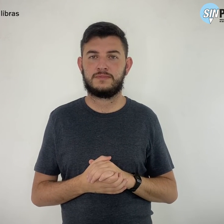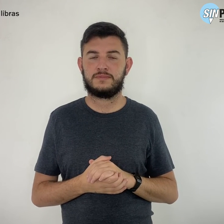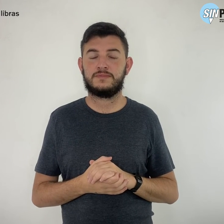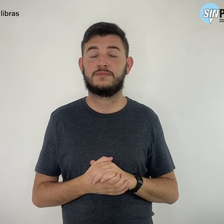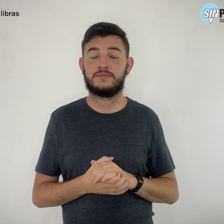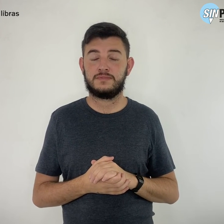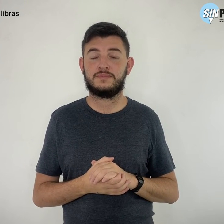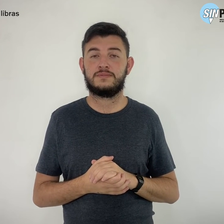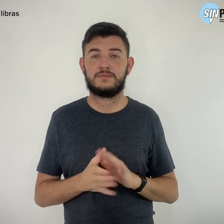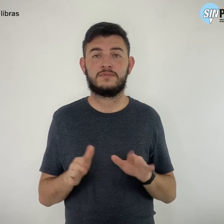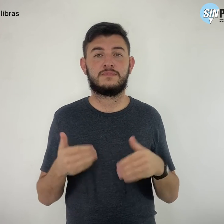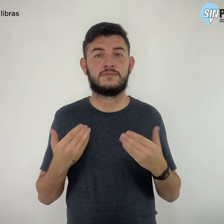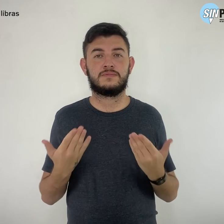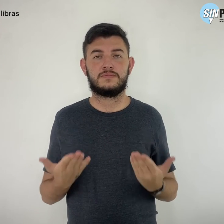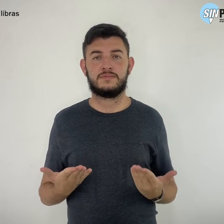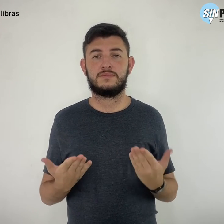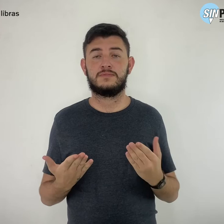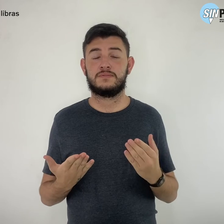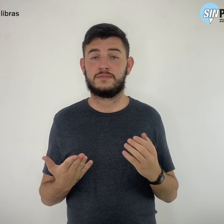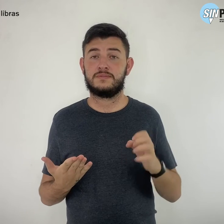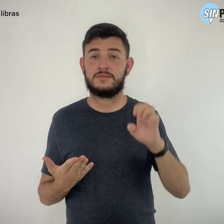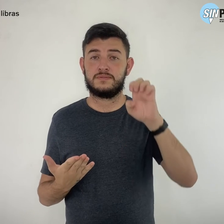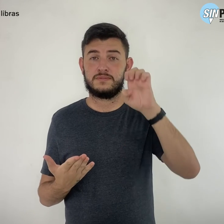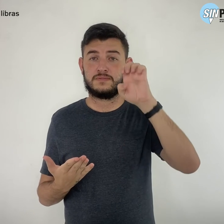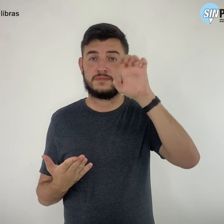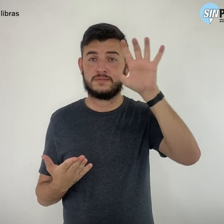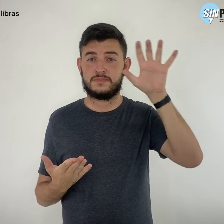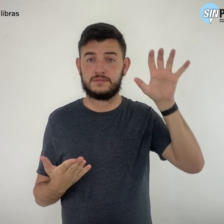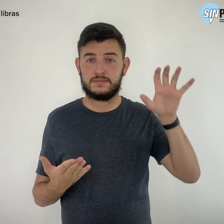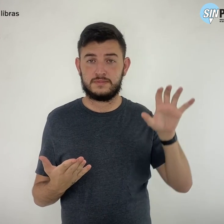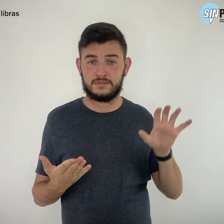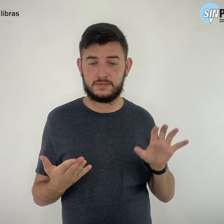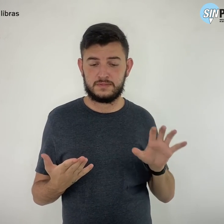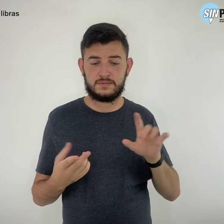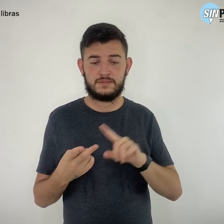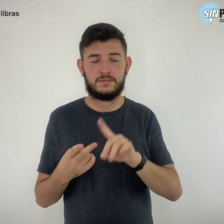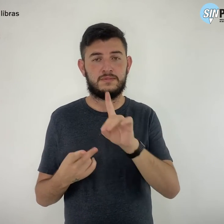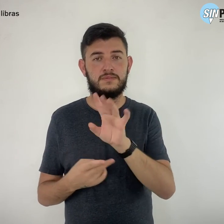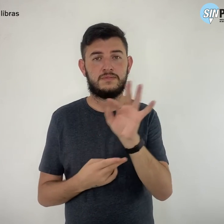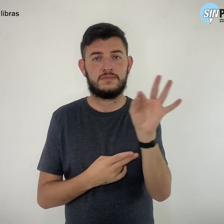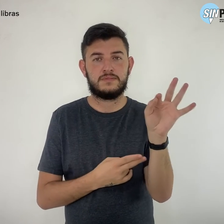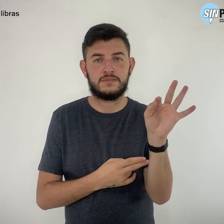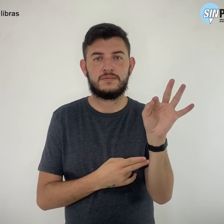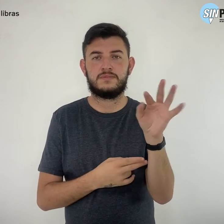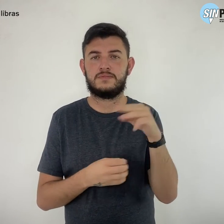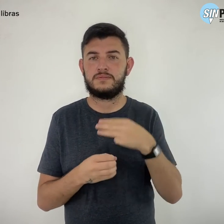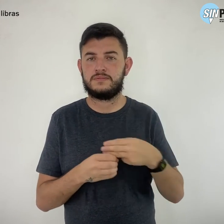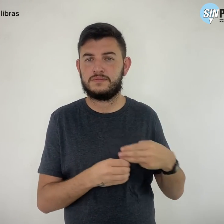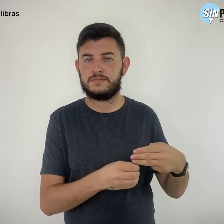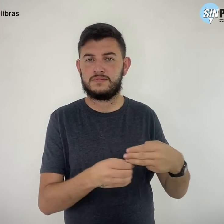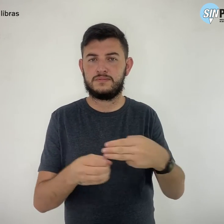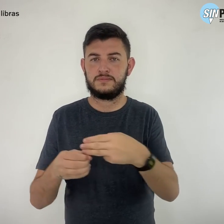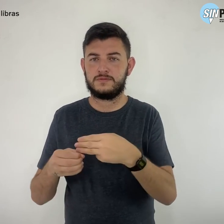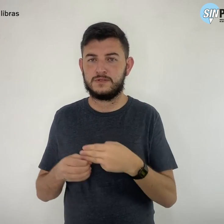Para isso, os estados, o Distrito Federal e os municípios deverão usar parte